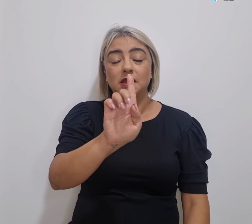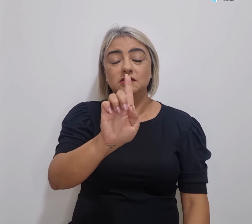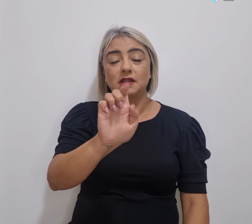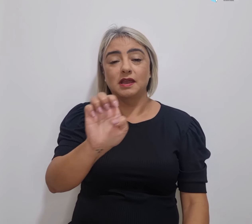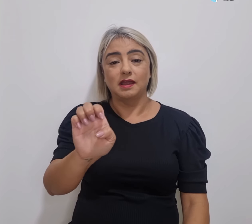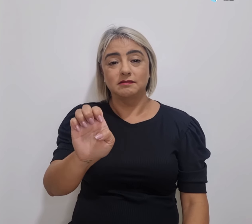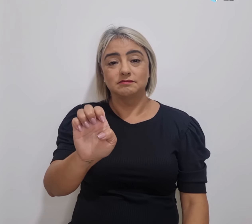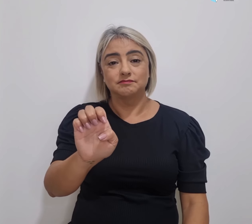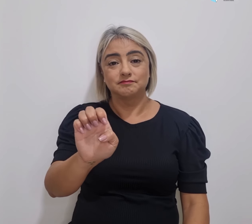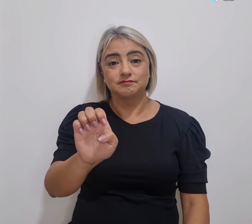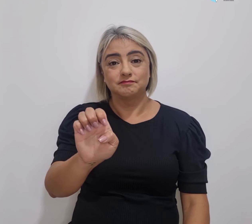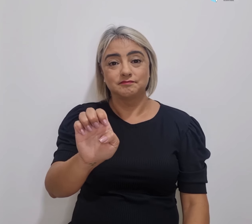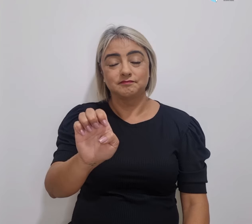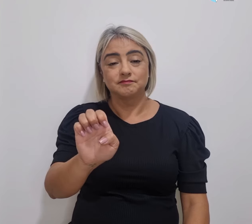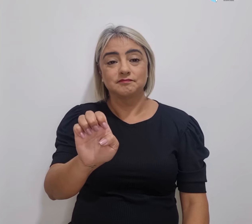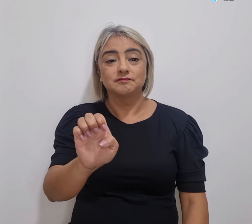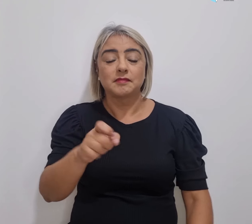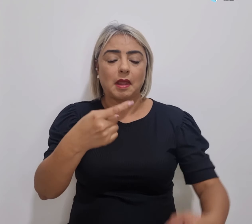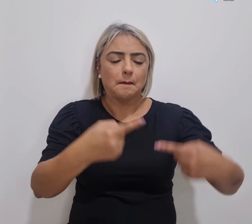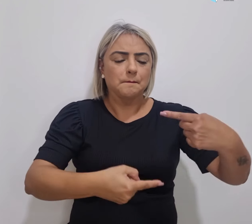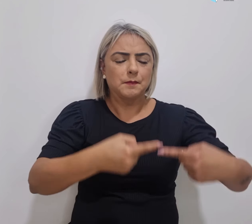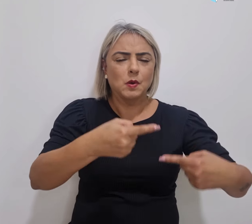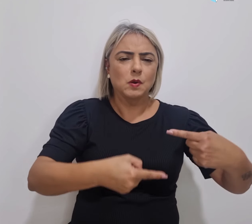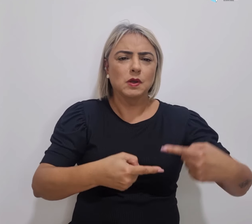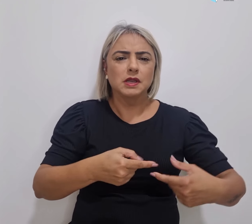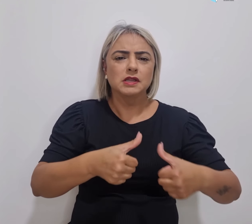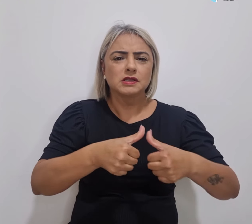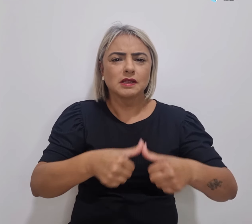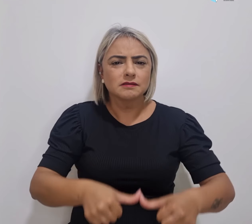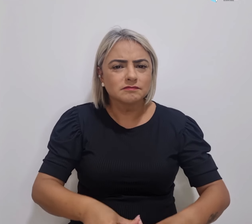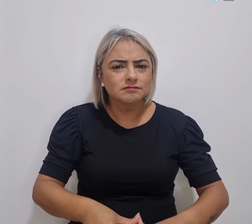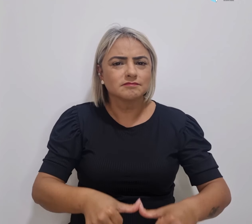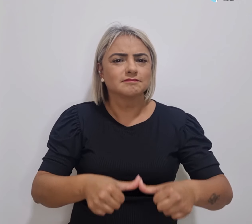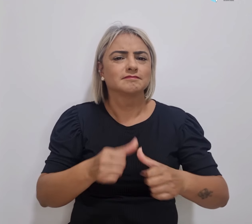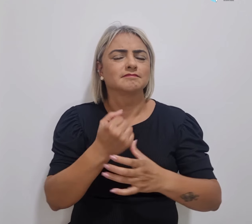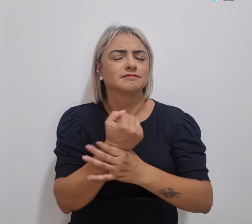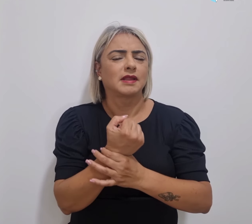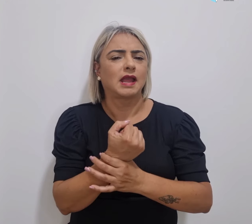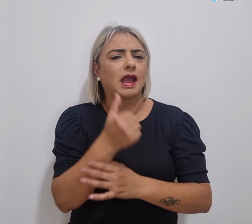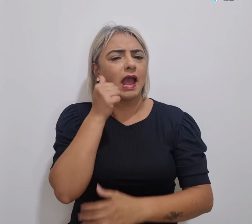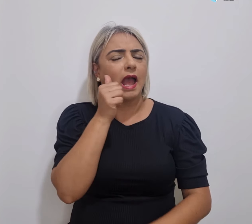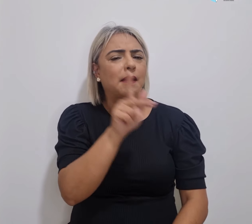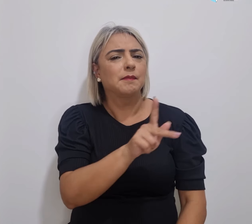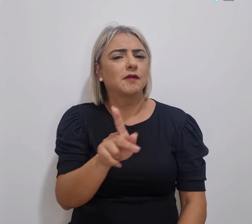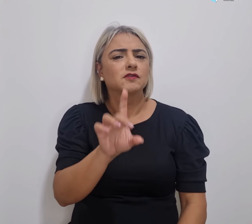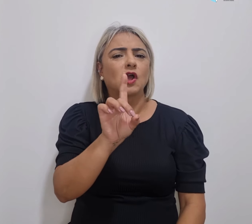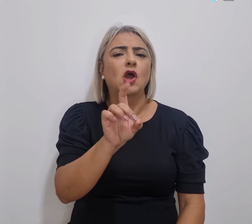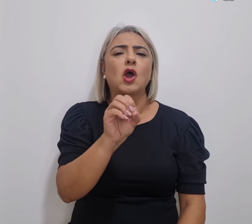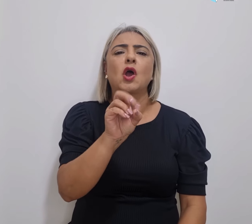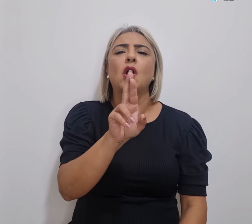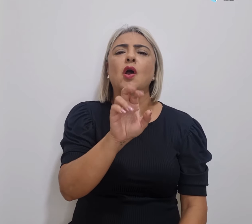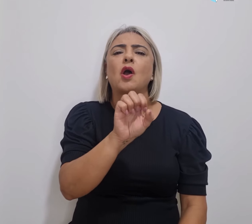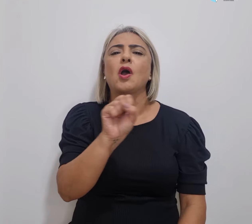Política de permanência A professora Dóris Dey Valente Rodrigues,